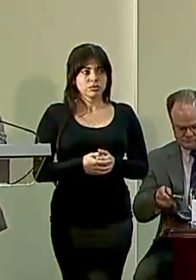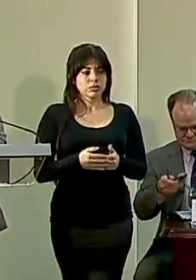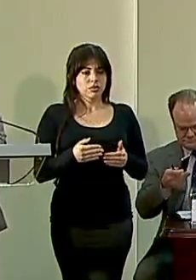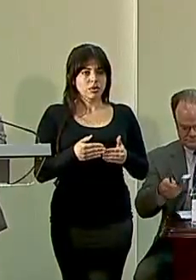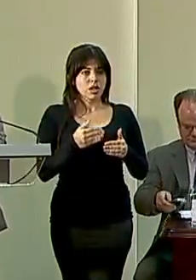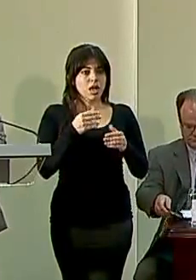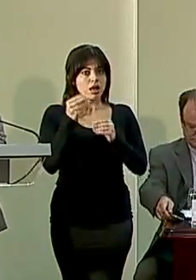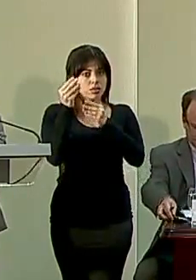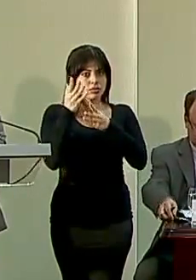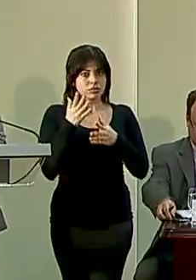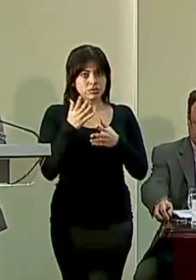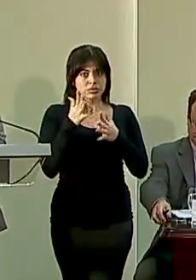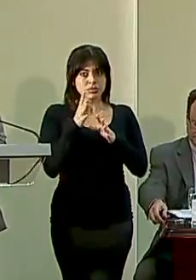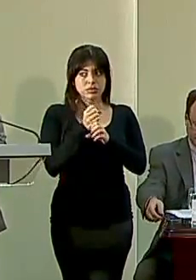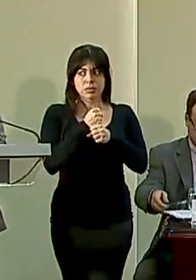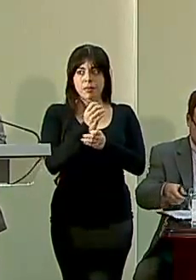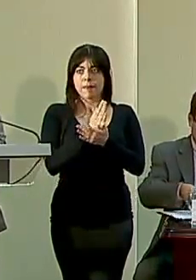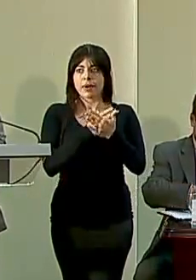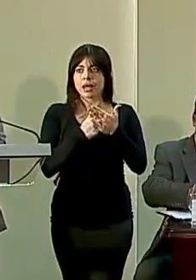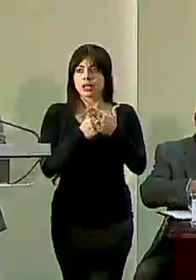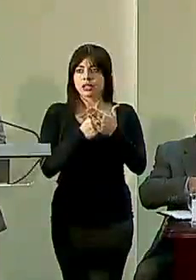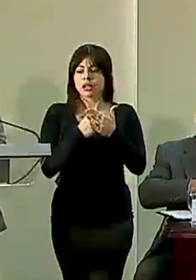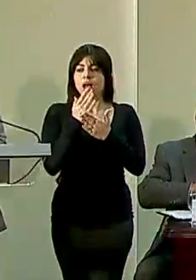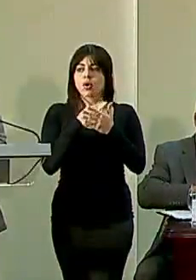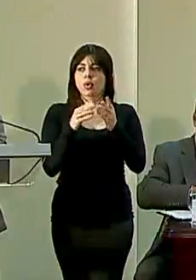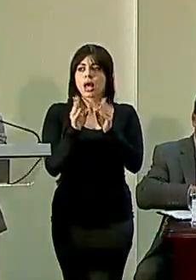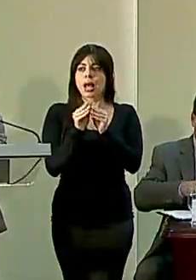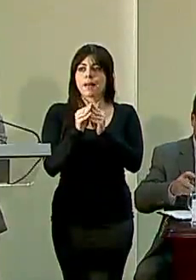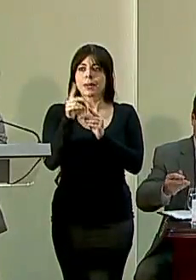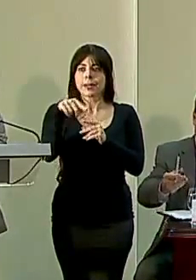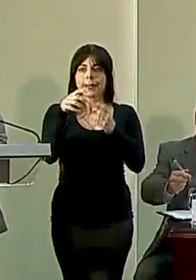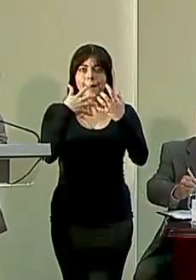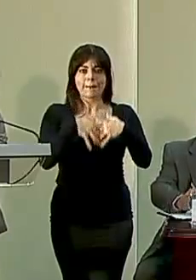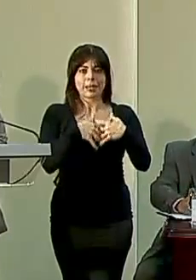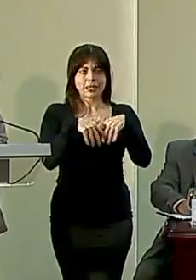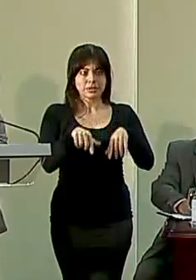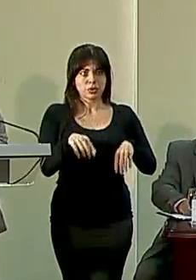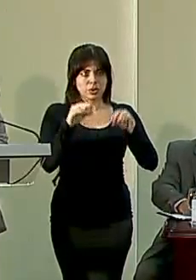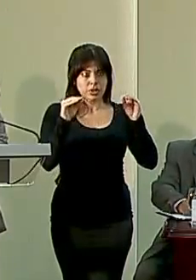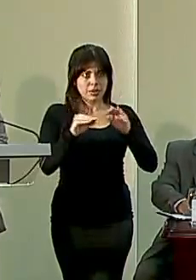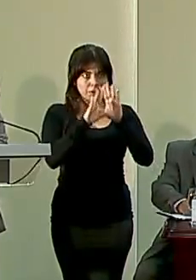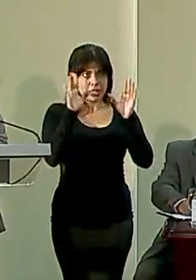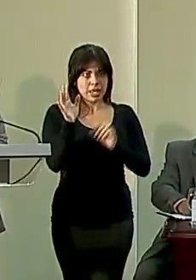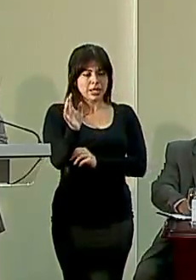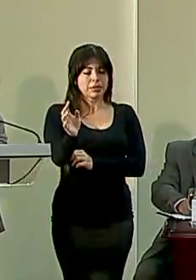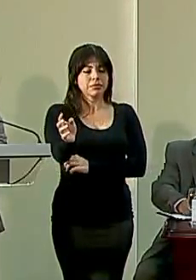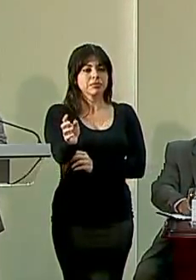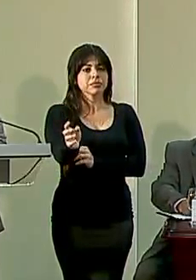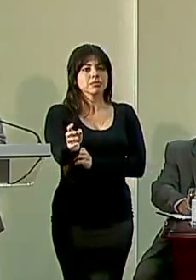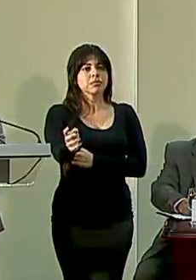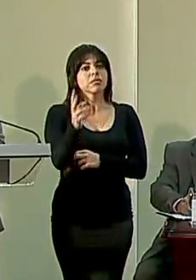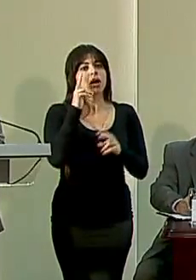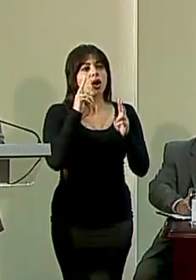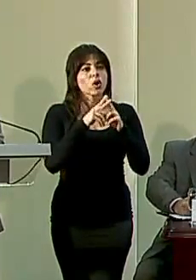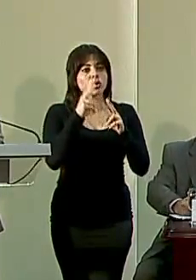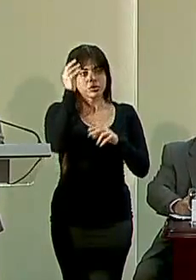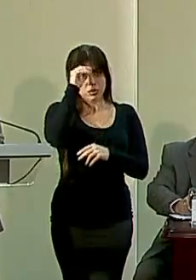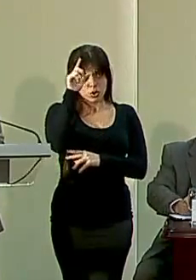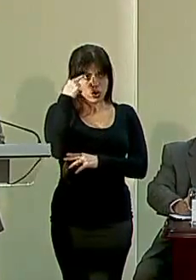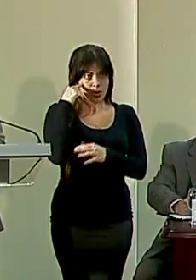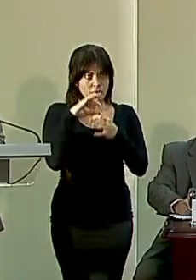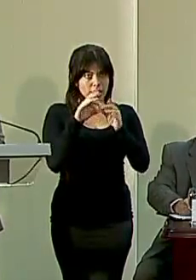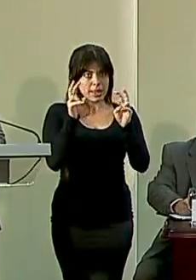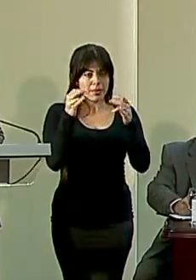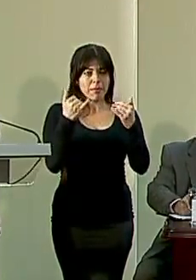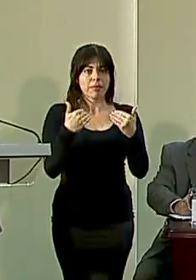ante señalamientos efectuados por algunas cámaras empresariales esta mañana. Para conocer la posición del Gobierno sobre este